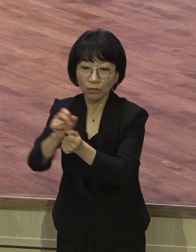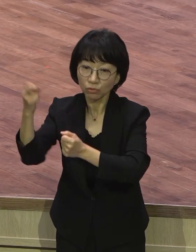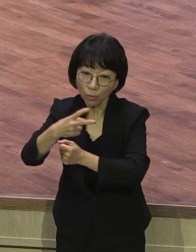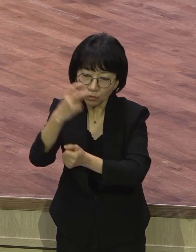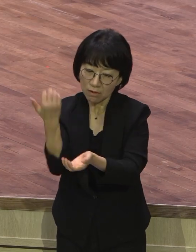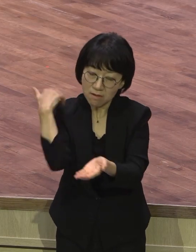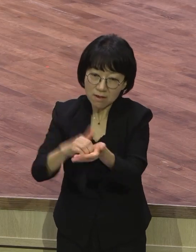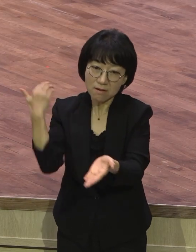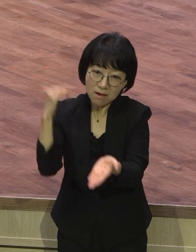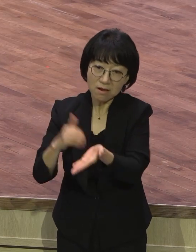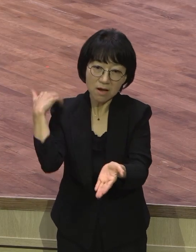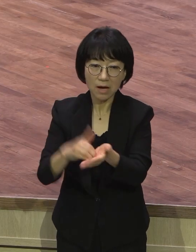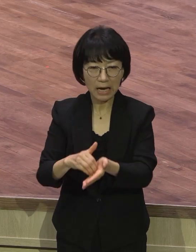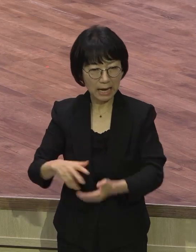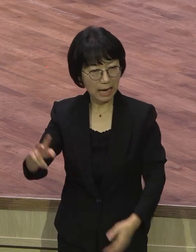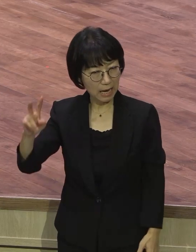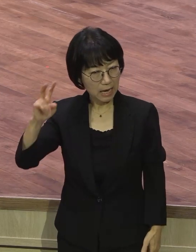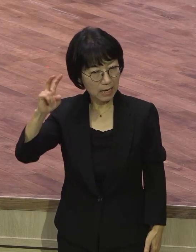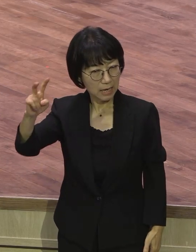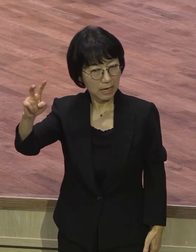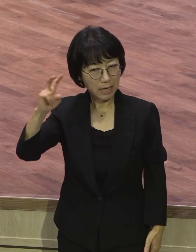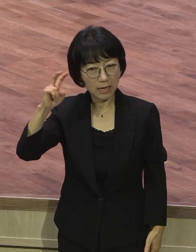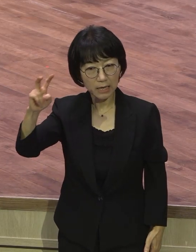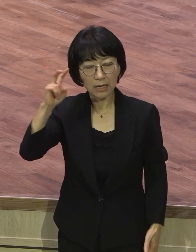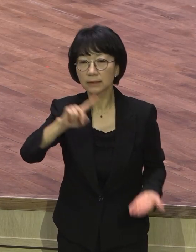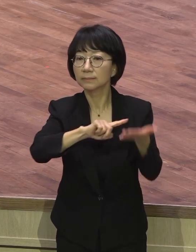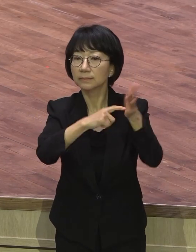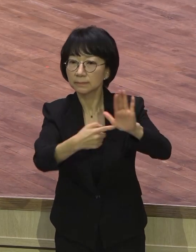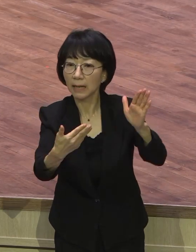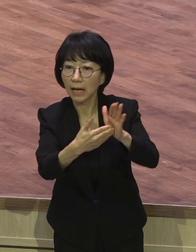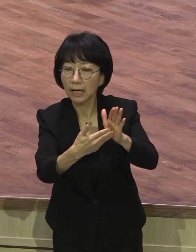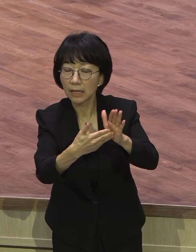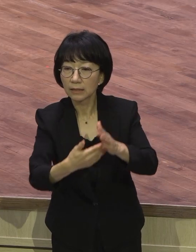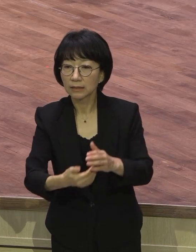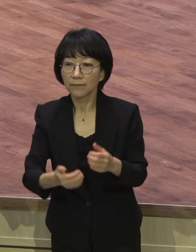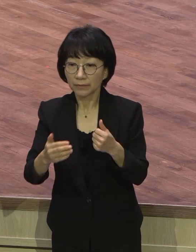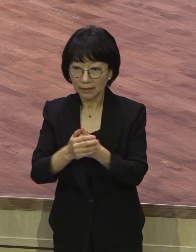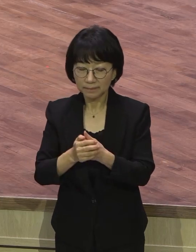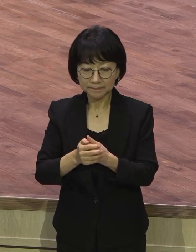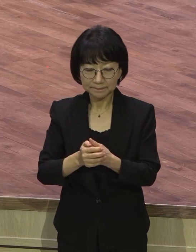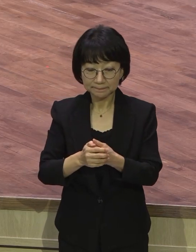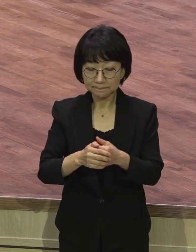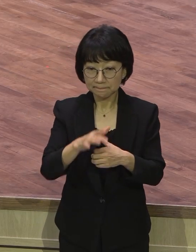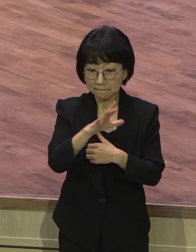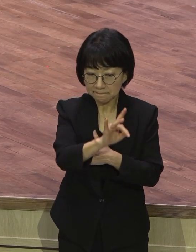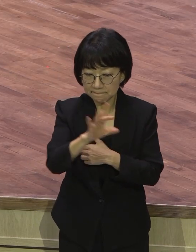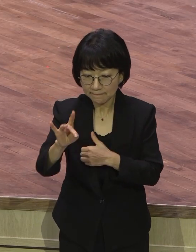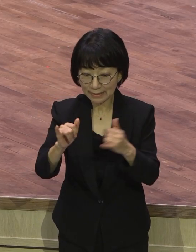예측을 하고 있어요. 따라서 지속적으로 또는 간열적 사회적 거리 두기가